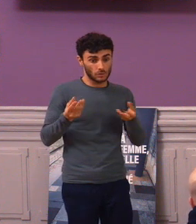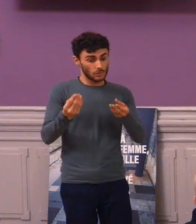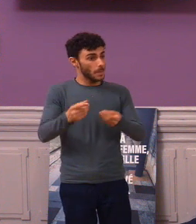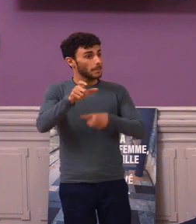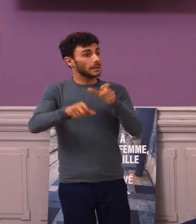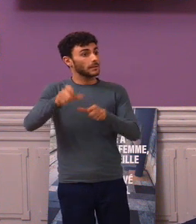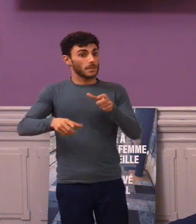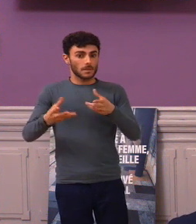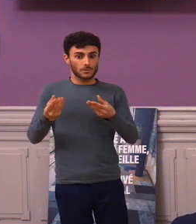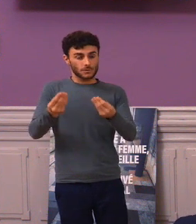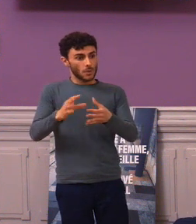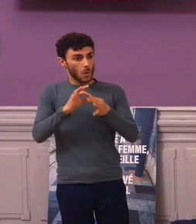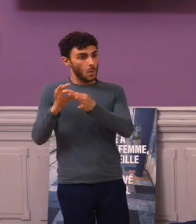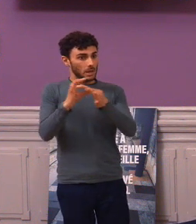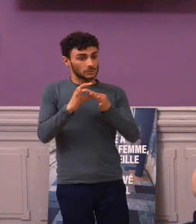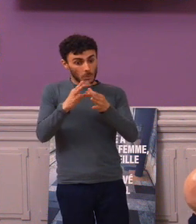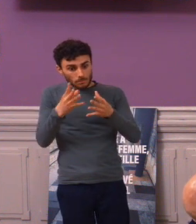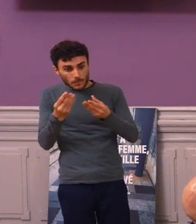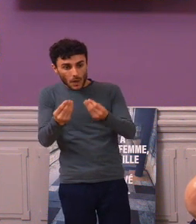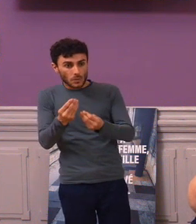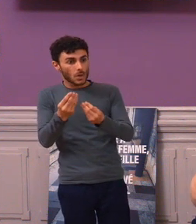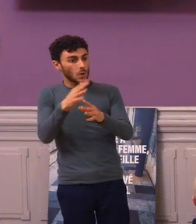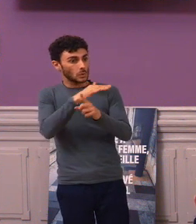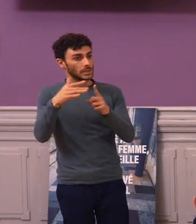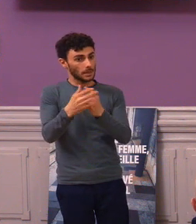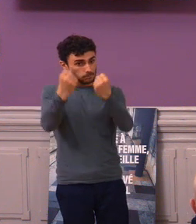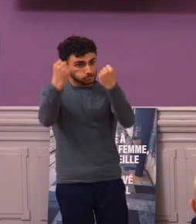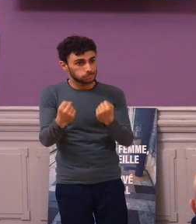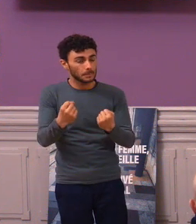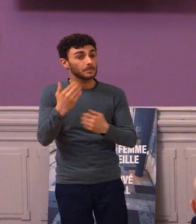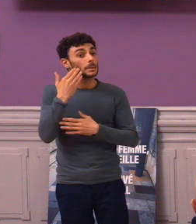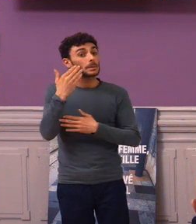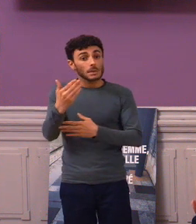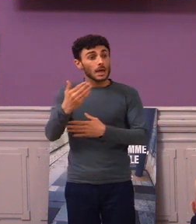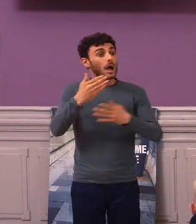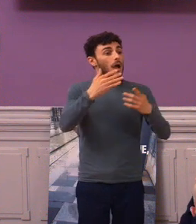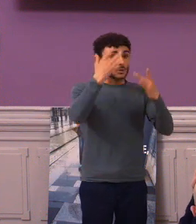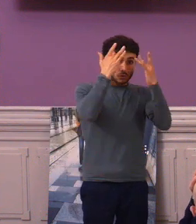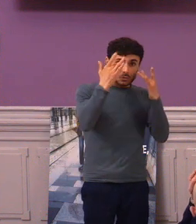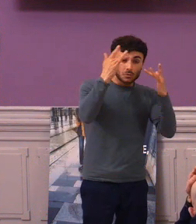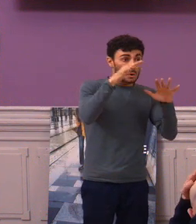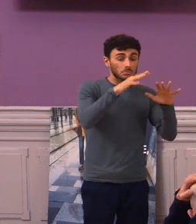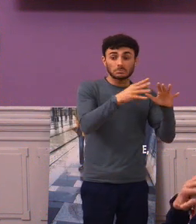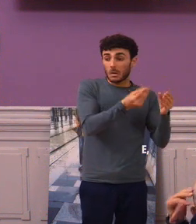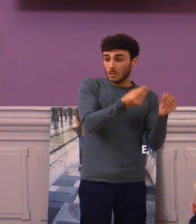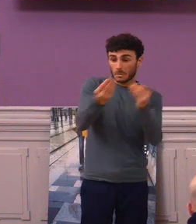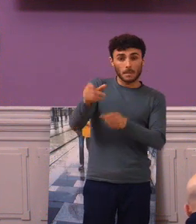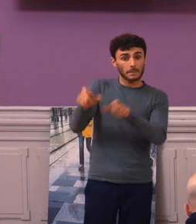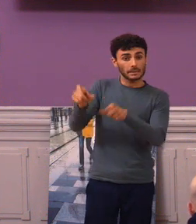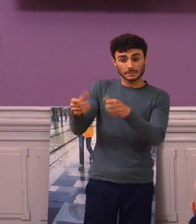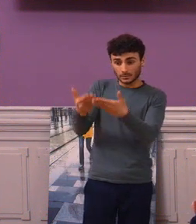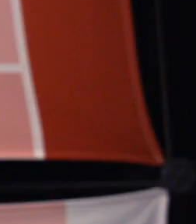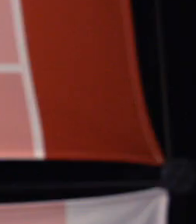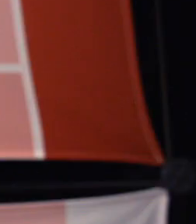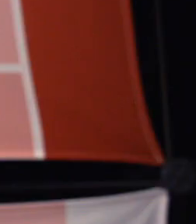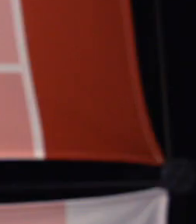faire société et ça faut pas l'oublier et si on rend pas accessible cette culture assez 800 000 personnes handicapées intellectuelles qui sont